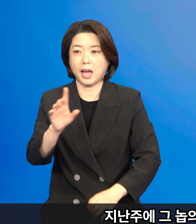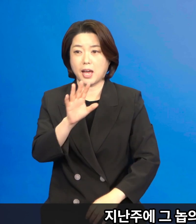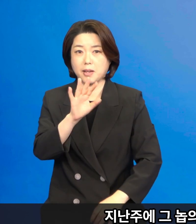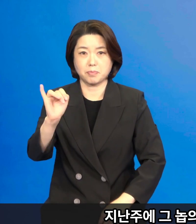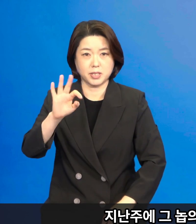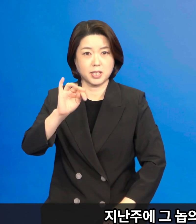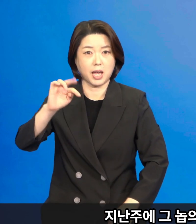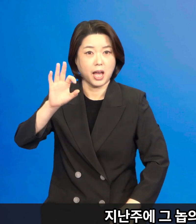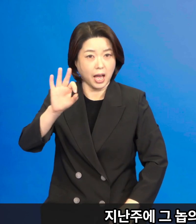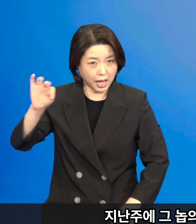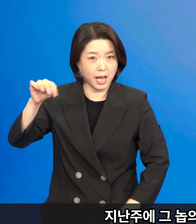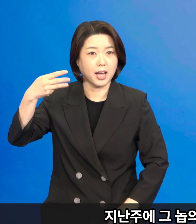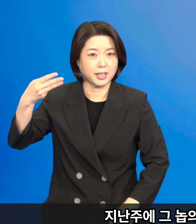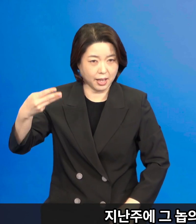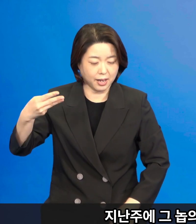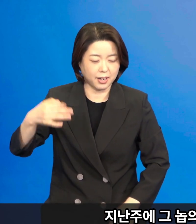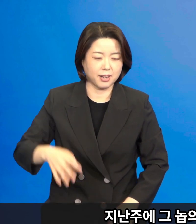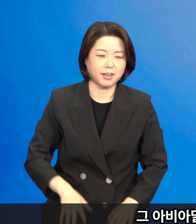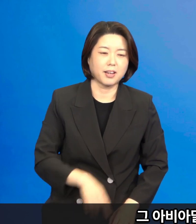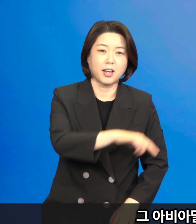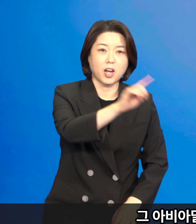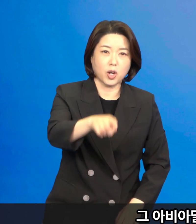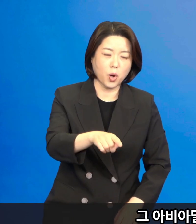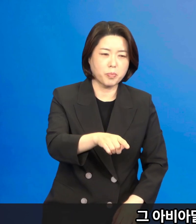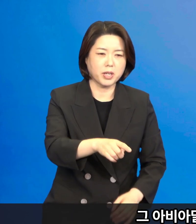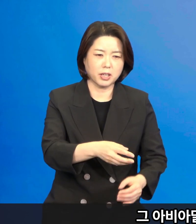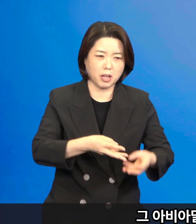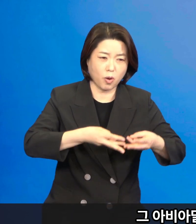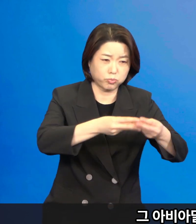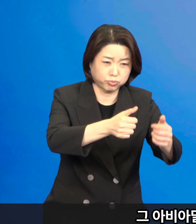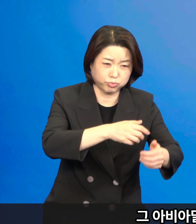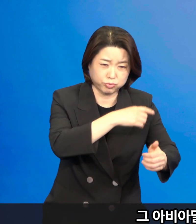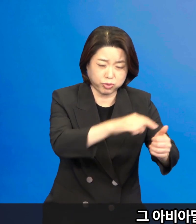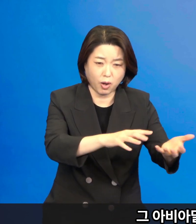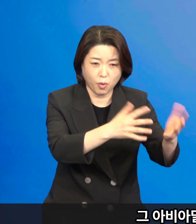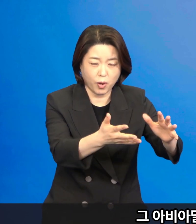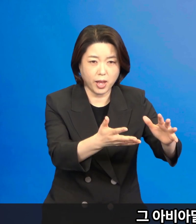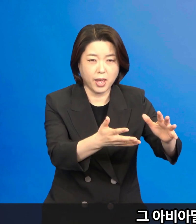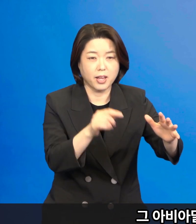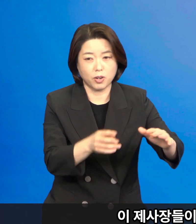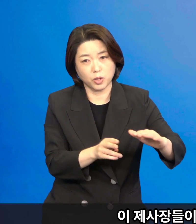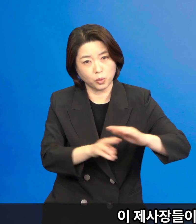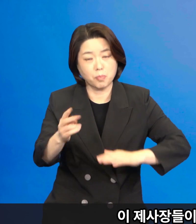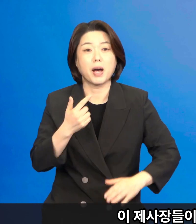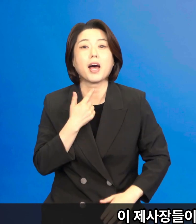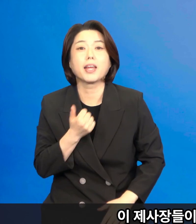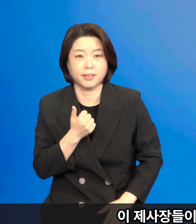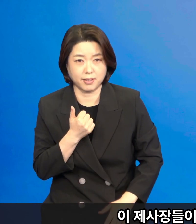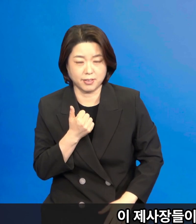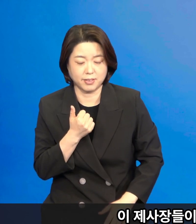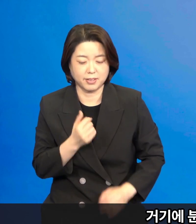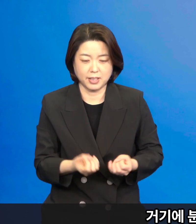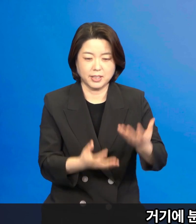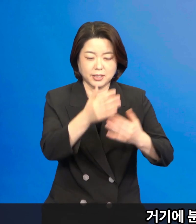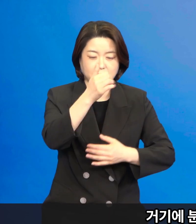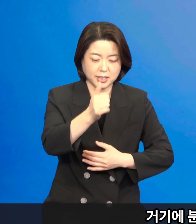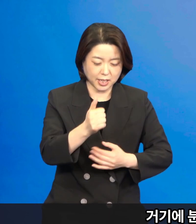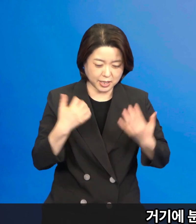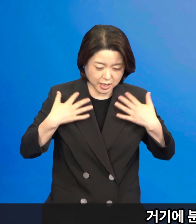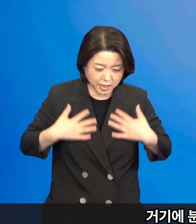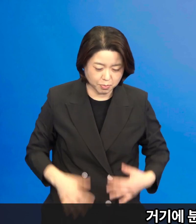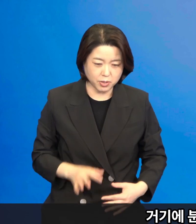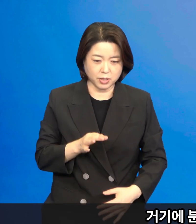그 노베 학살 사건에서 살아남았던 그 아비아달이 도망올 때에 에봇, 이 제사장들이 입는 에봇을 입고 왔는데